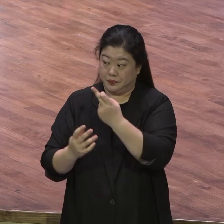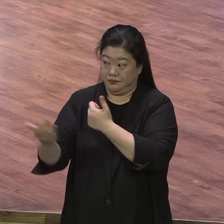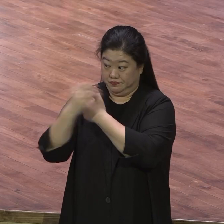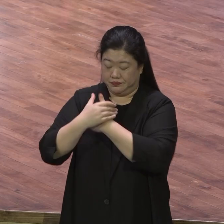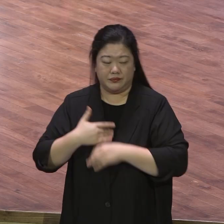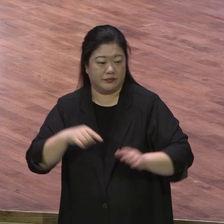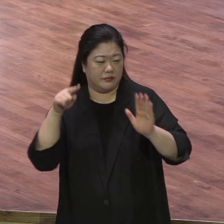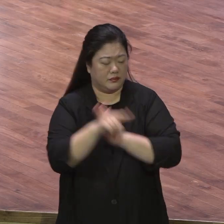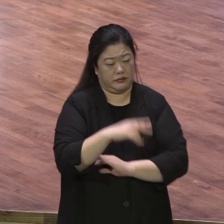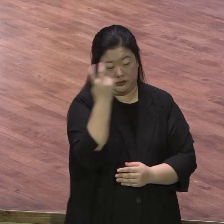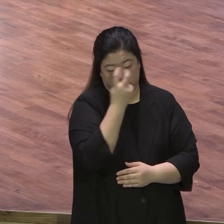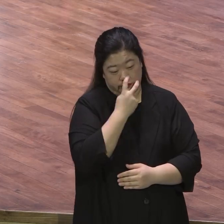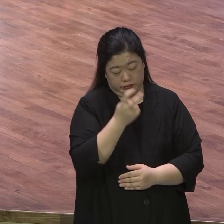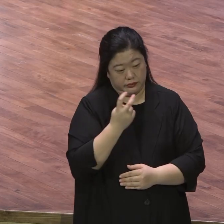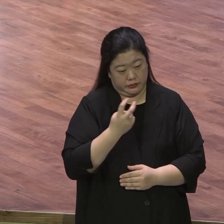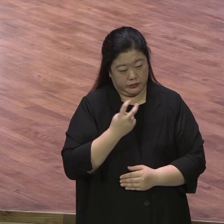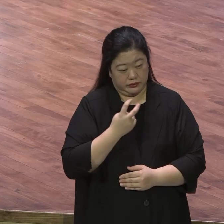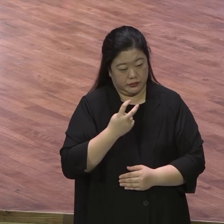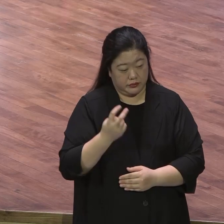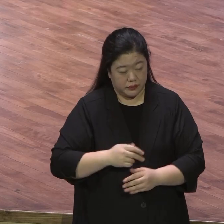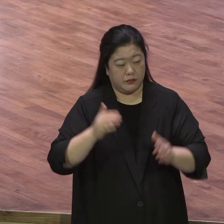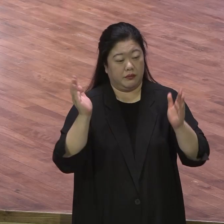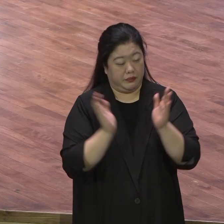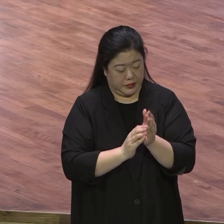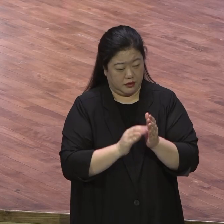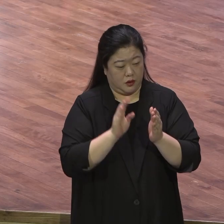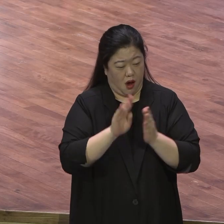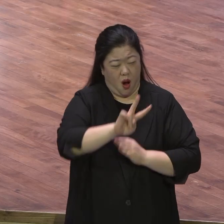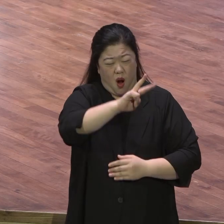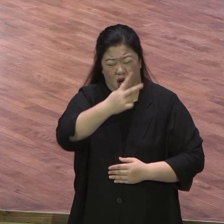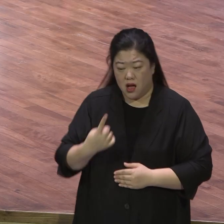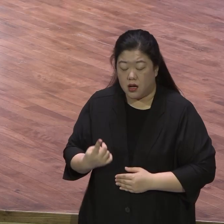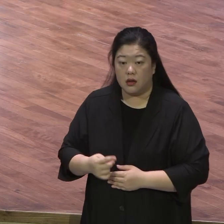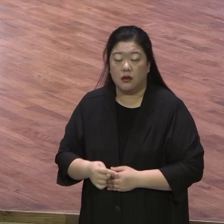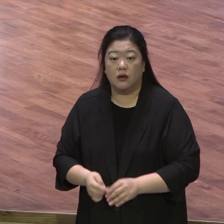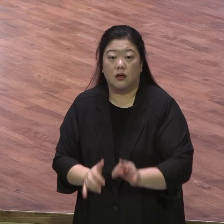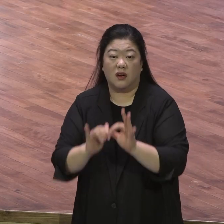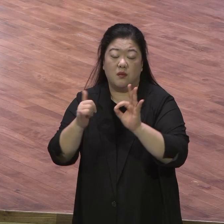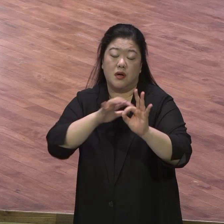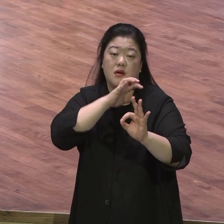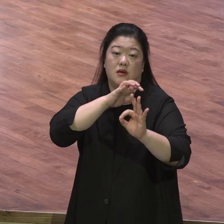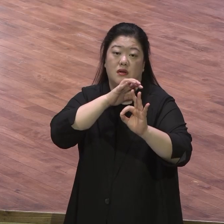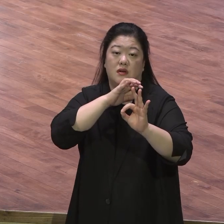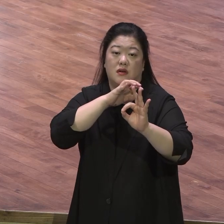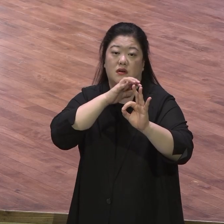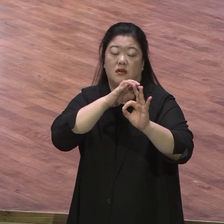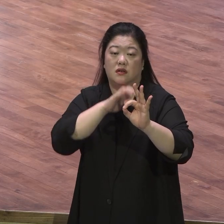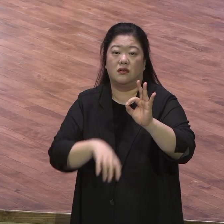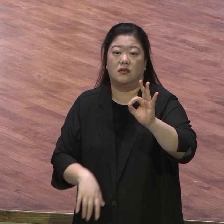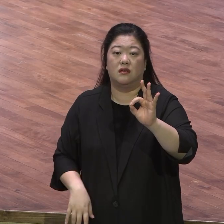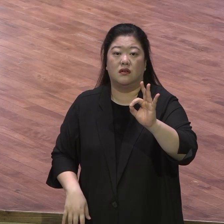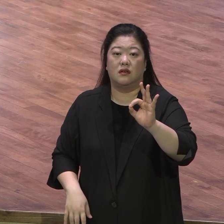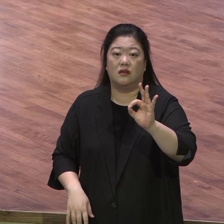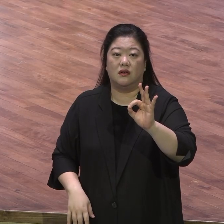결국은 몇 시간이면 당도할 가난 땅을 이 불신앙 분위기 때문에